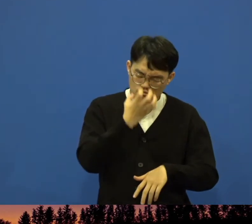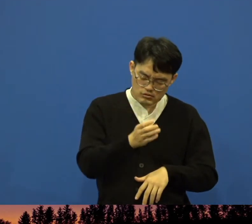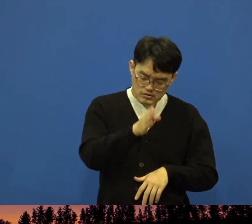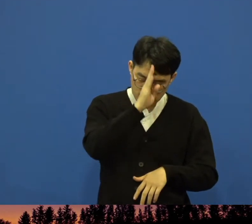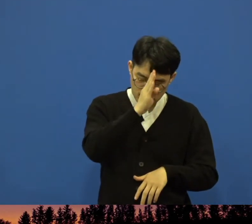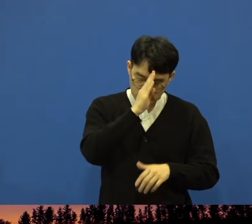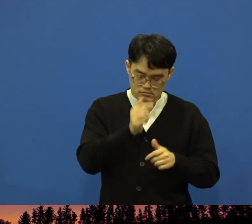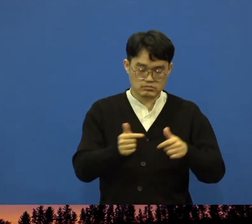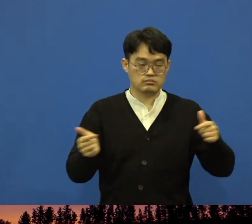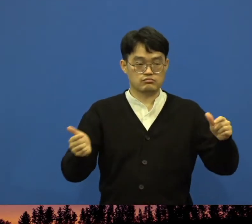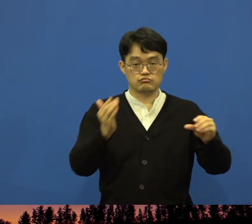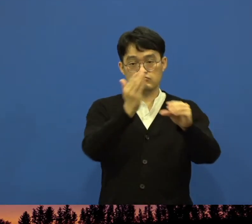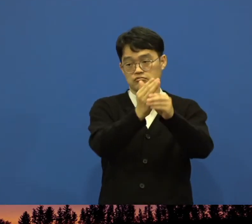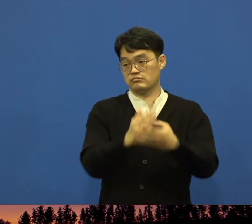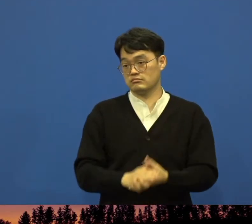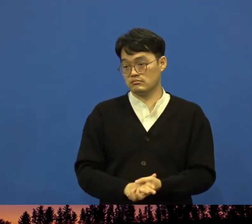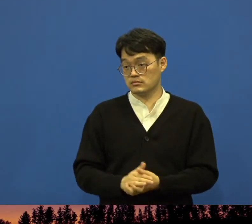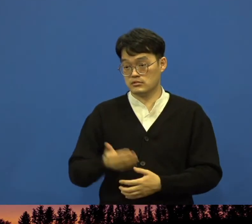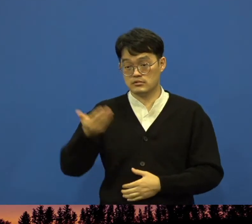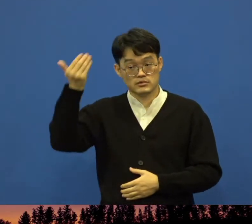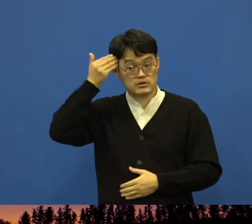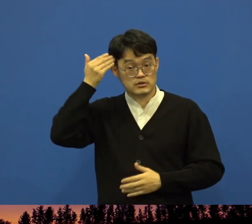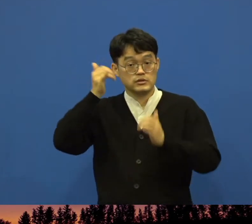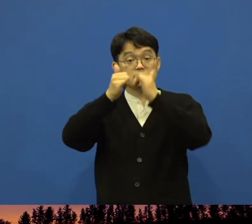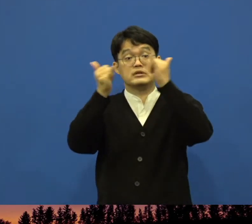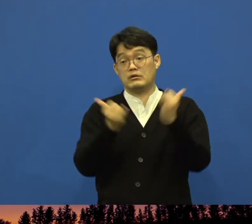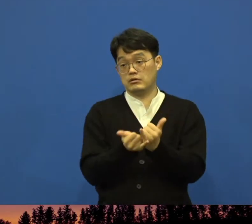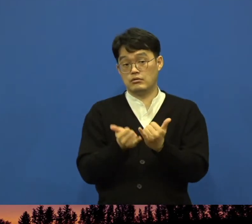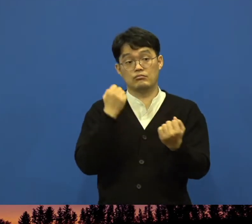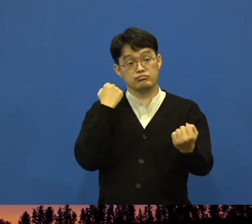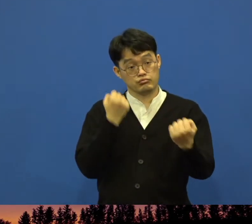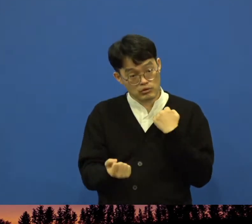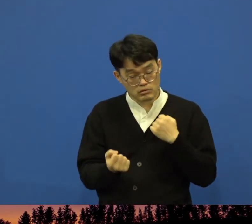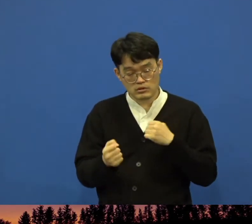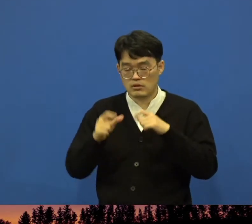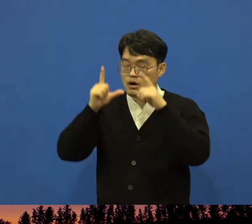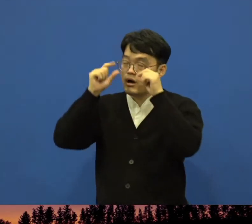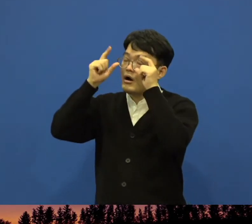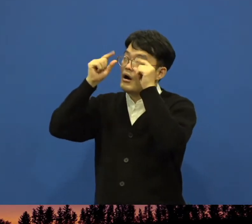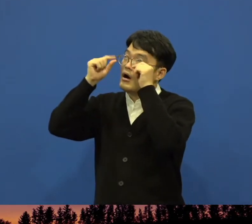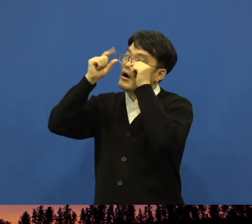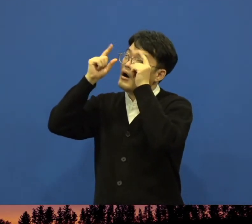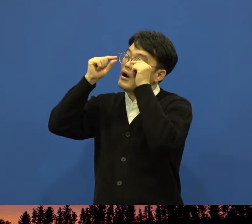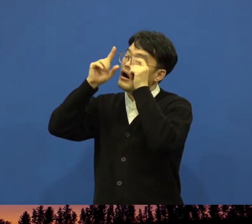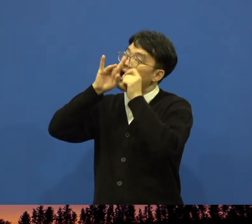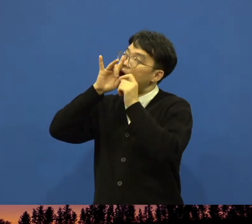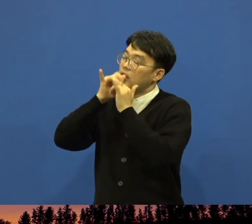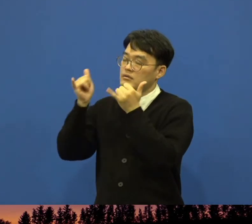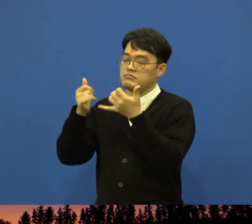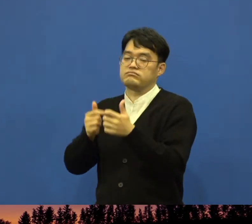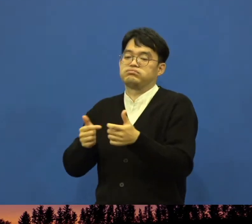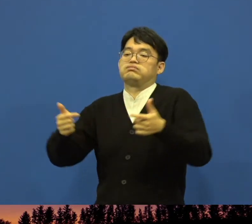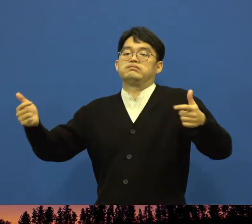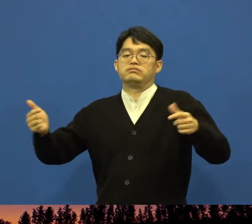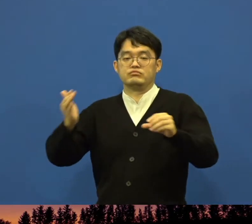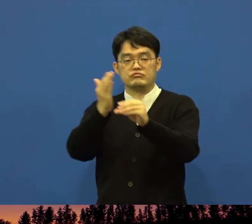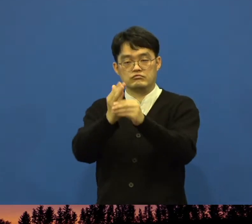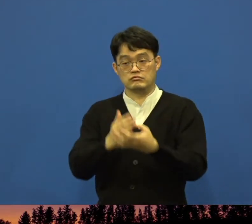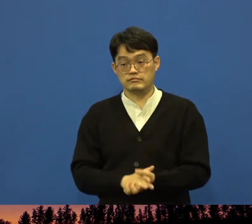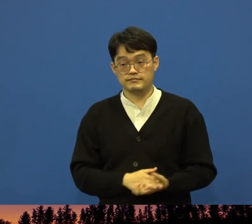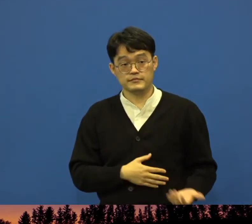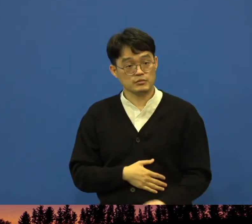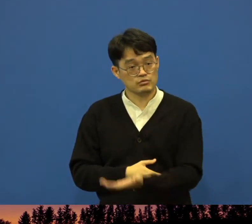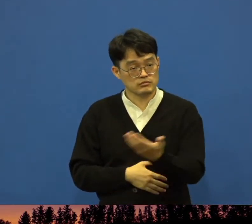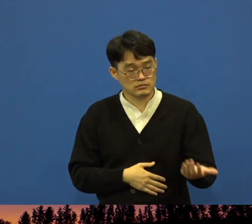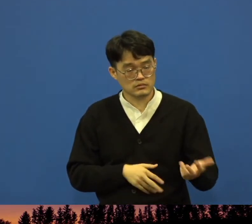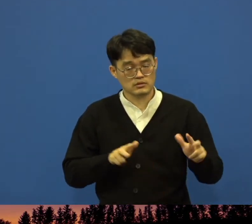주식 사회가 오히려 우울증을 더 늘어나고 불면증이 더 늘어나게 합니다. 그죠? 여러분 인간의 지식에